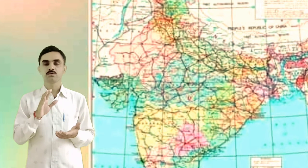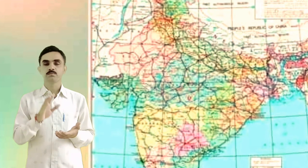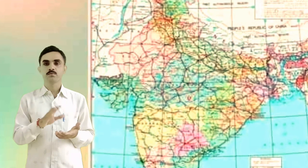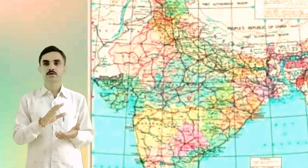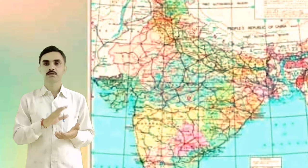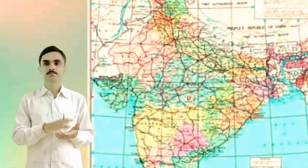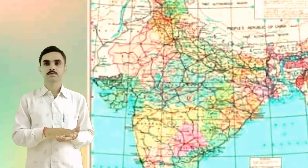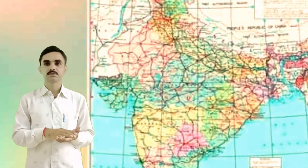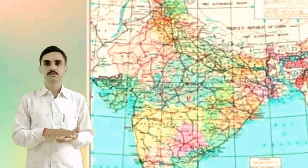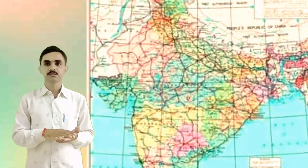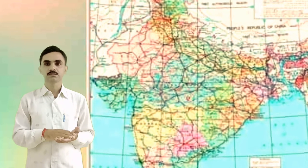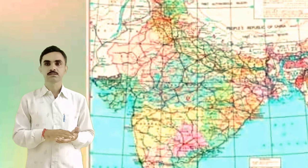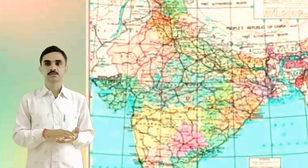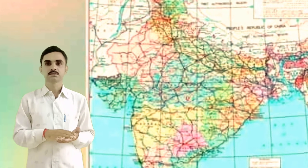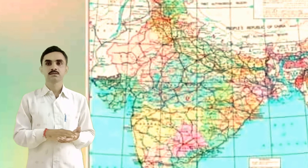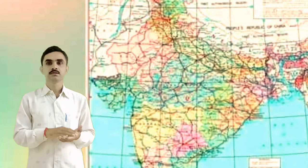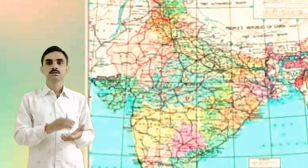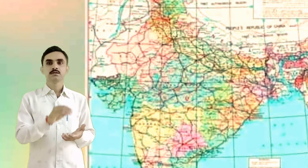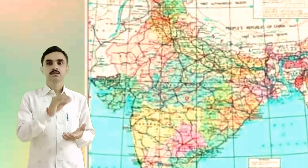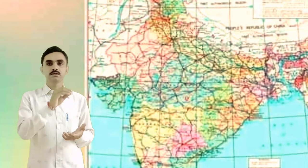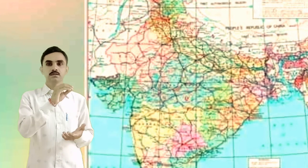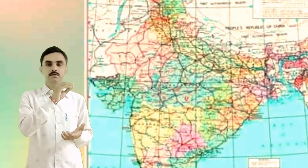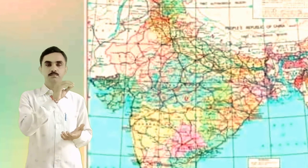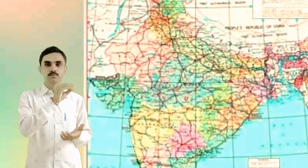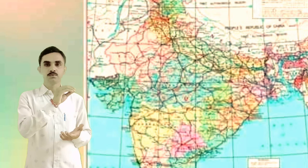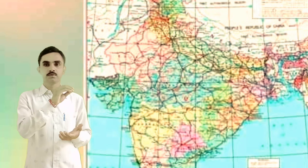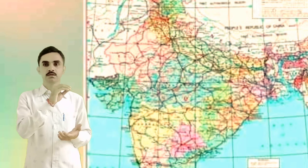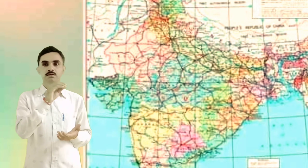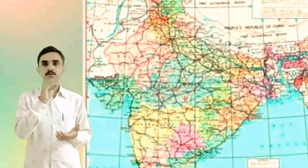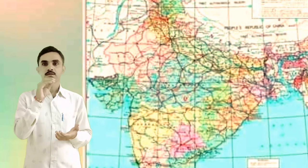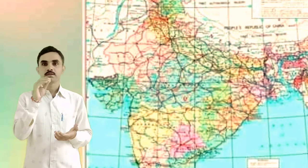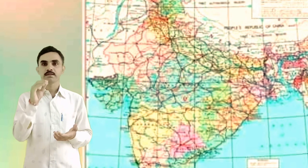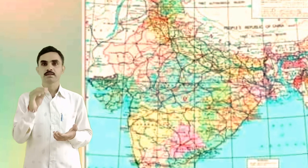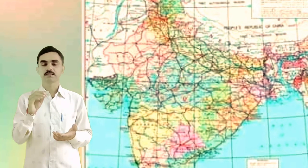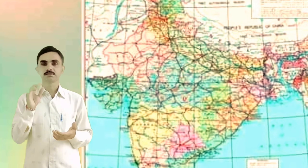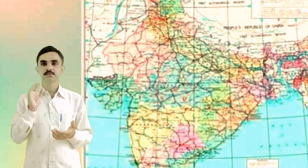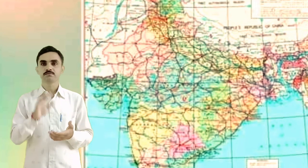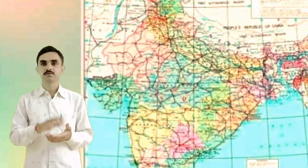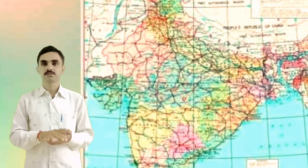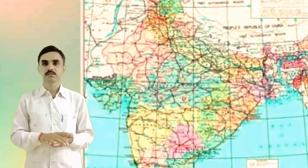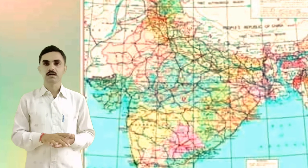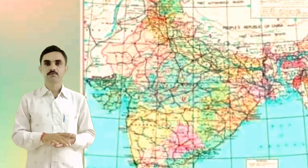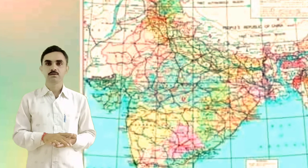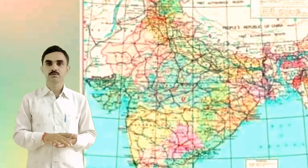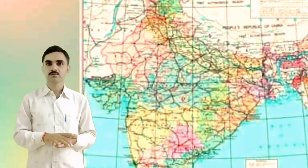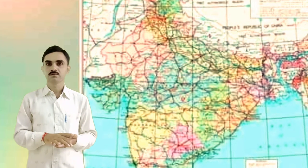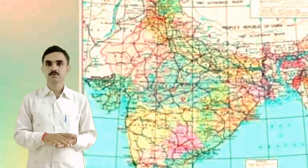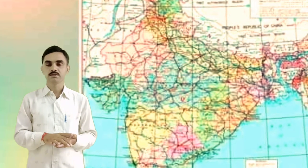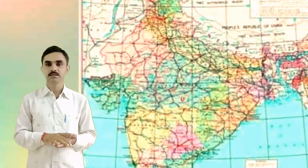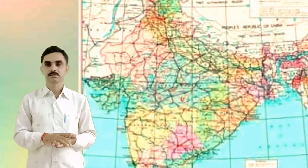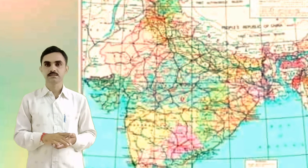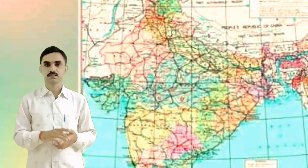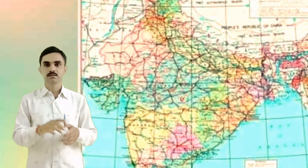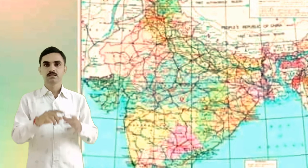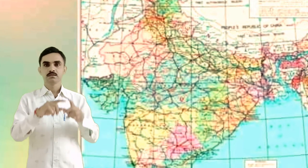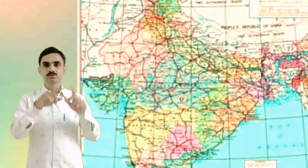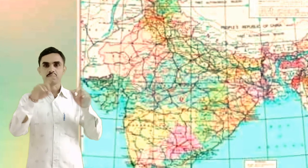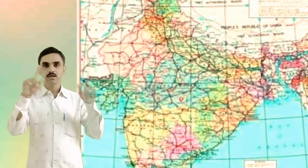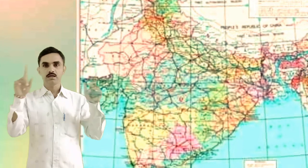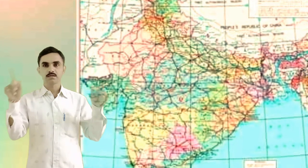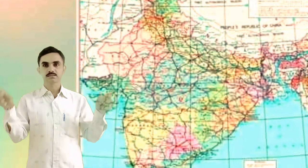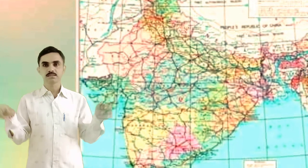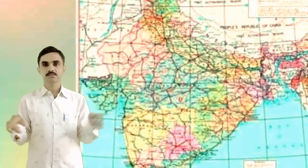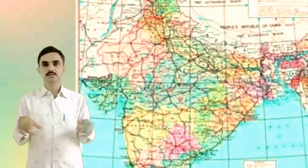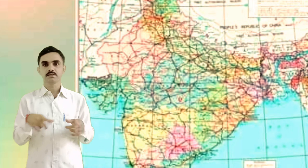97.25 પૂર્વ રેખાંશની વચ્ચે આવેલો દેશ છે।